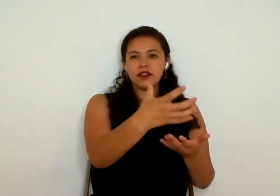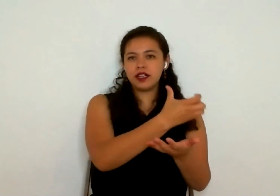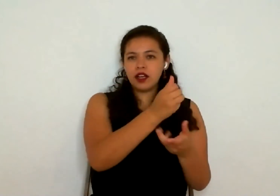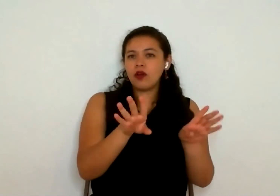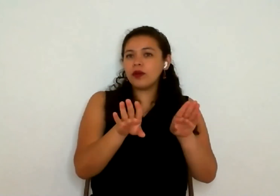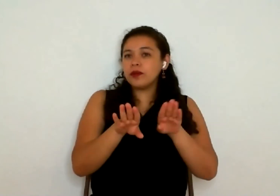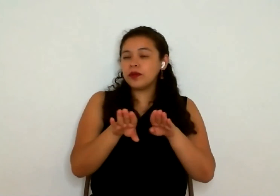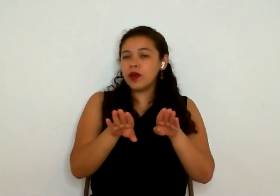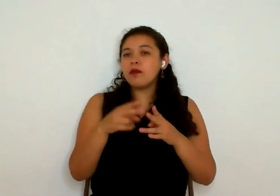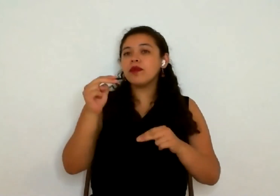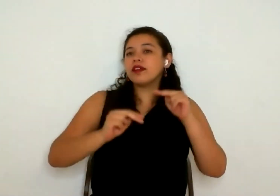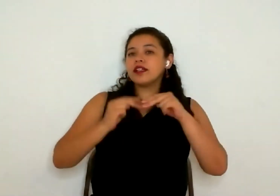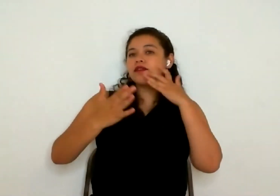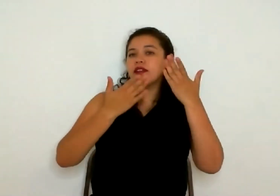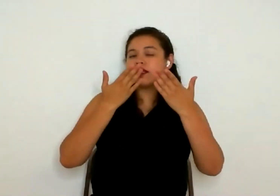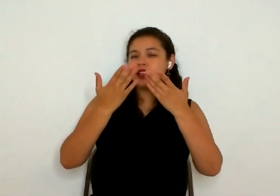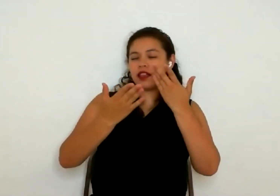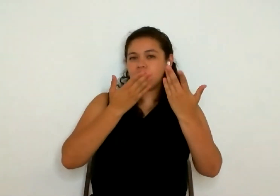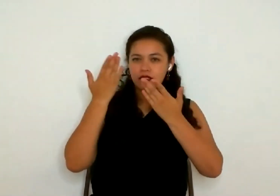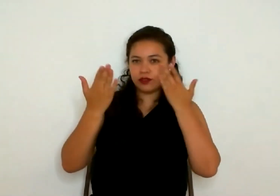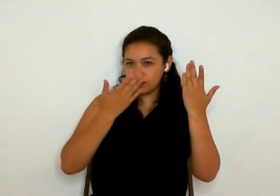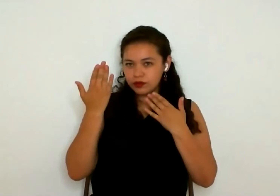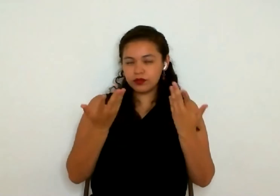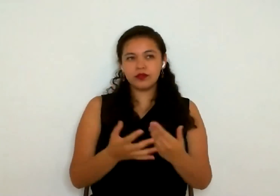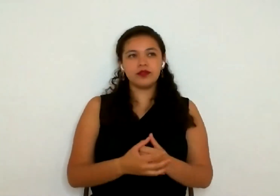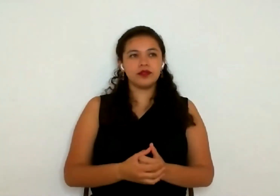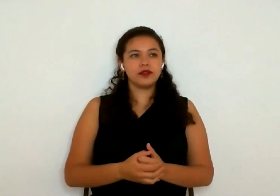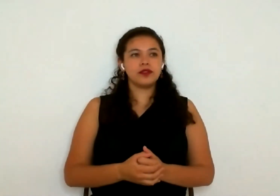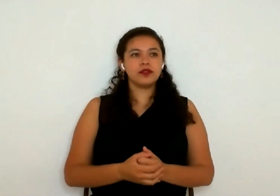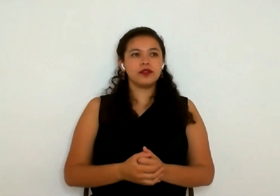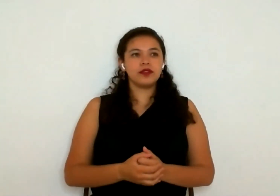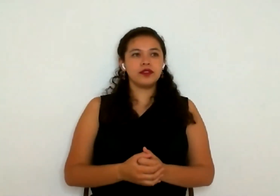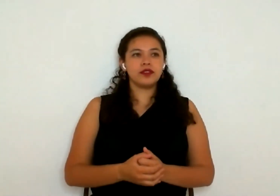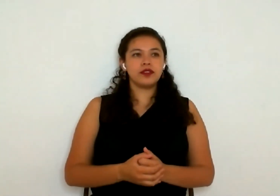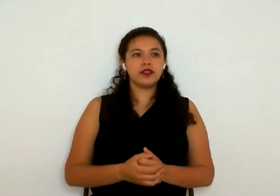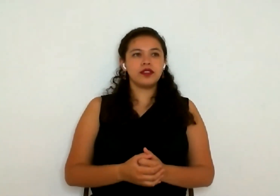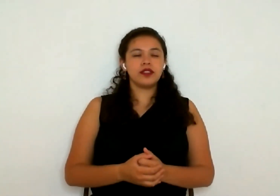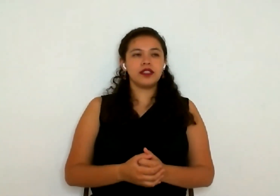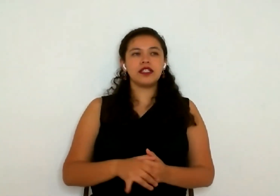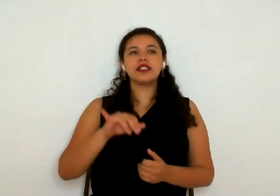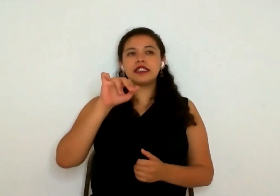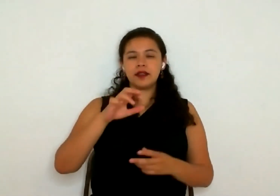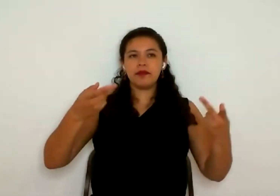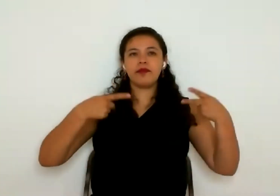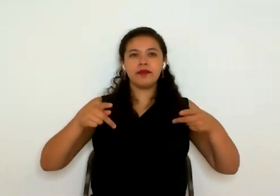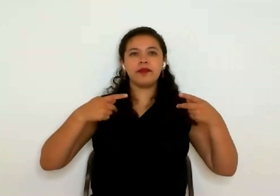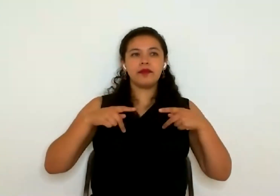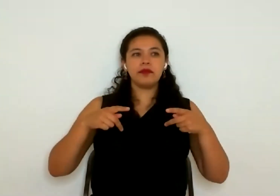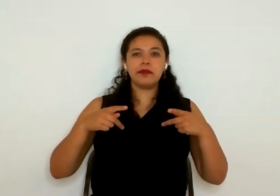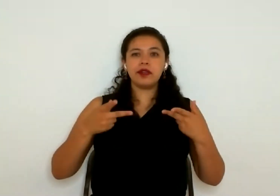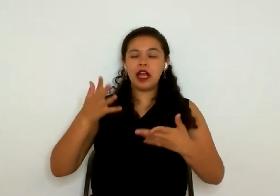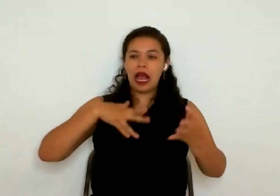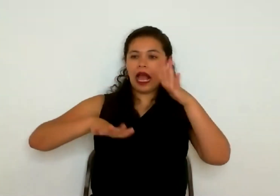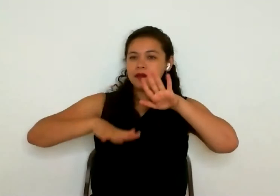escolaridad toda esa parte pero pues si nos llega de repente eres personas que que